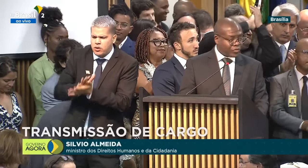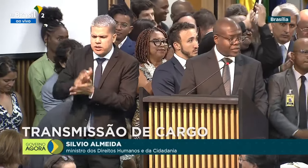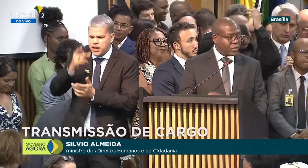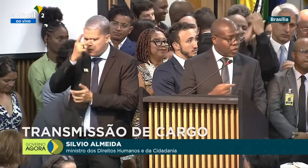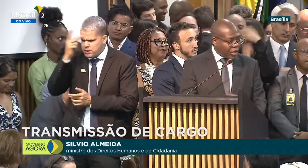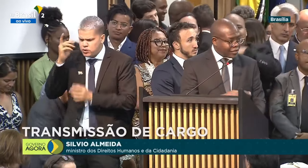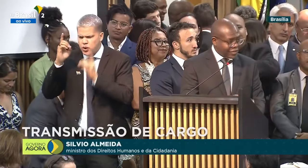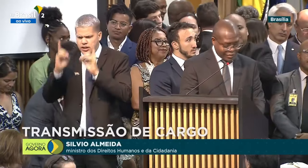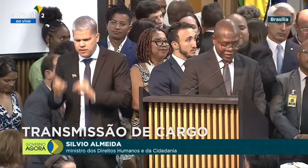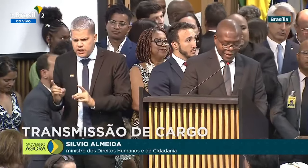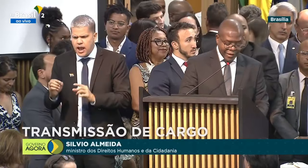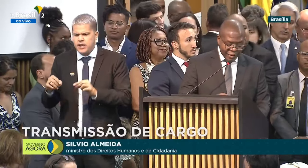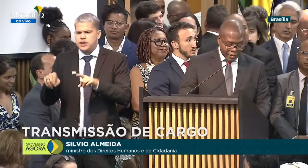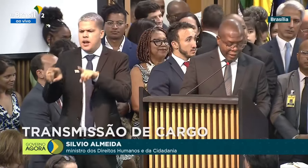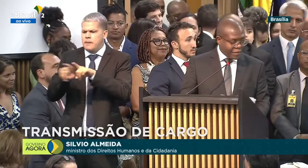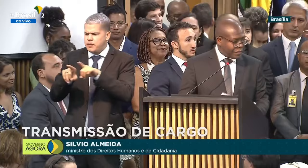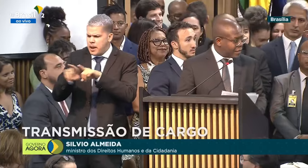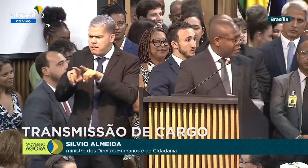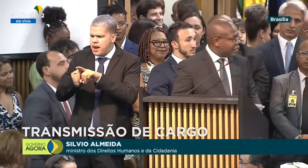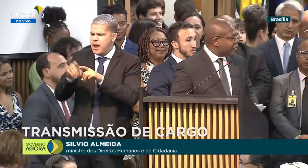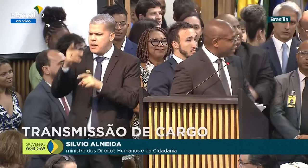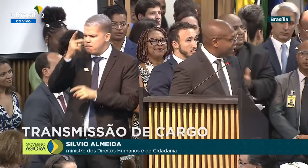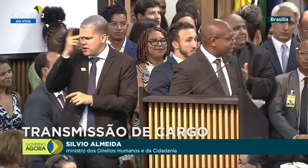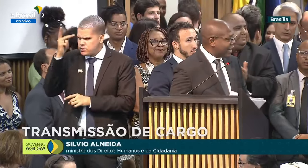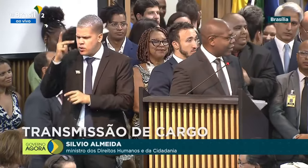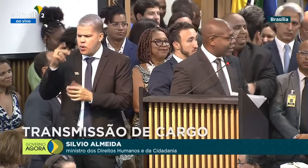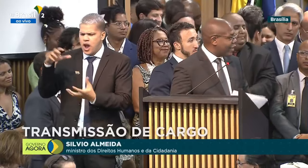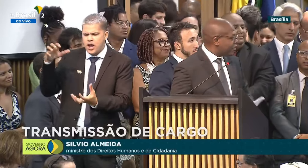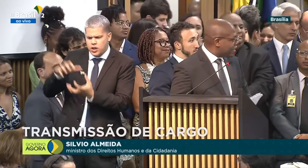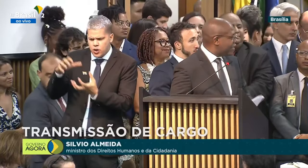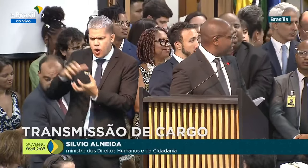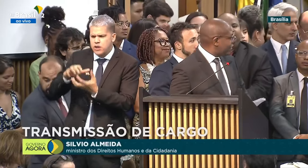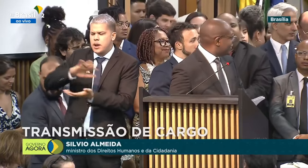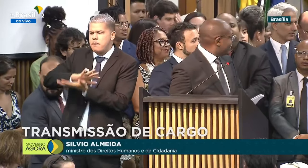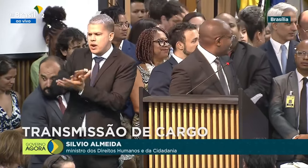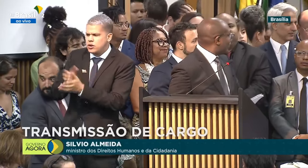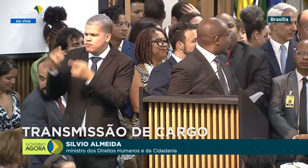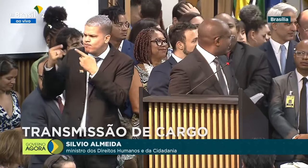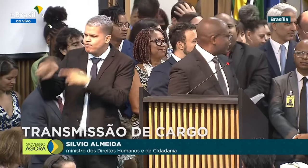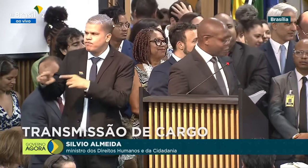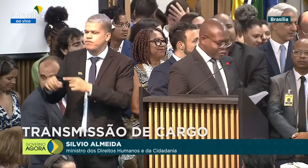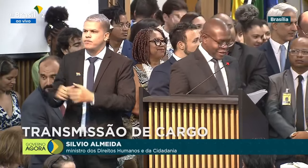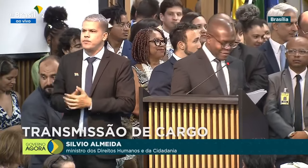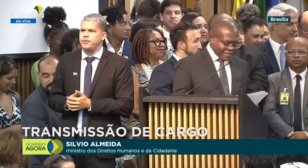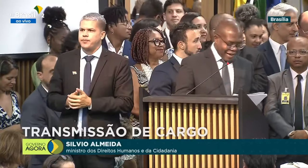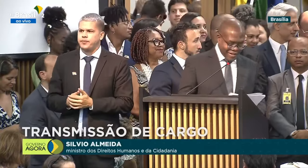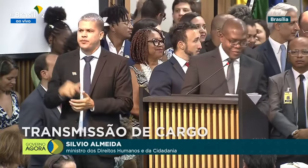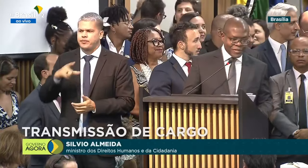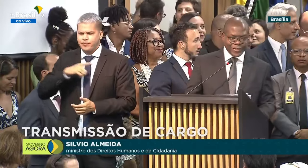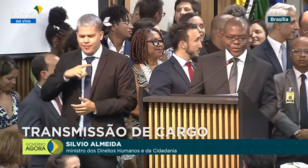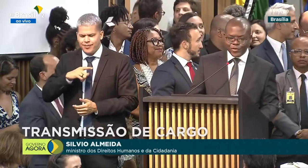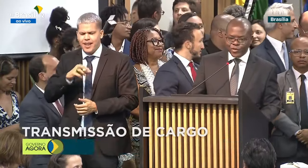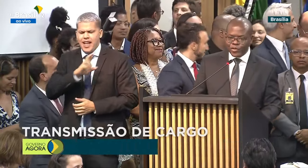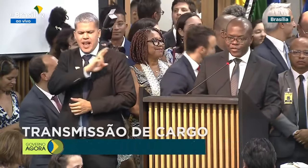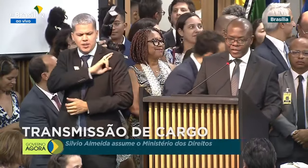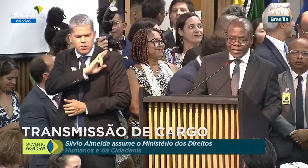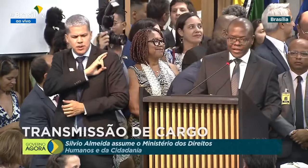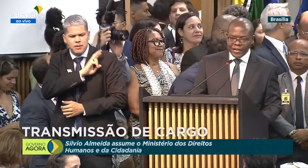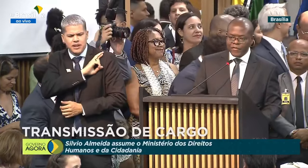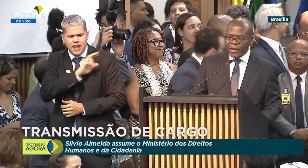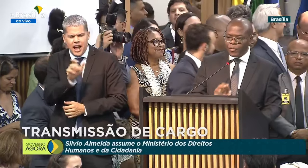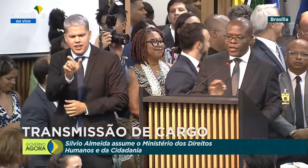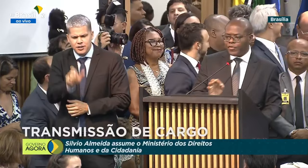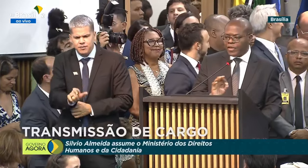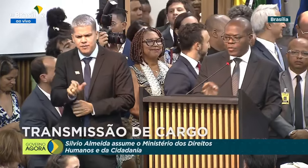direito das pessoas idosas né secretário Alexandre tá com uma grande responsabilidade um grande estudioso